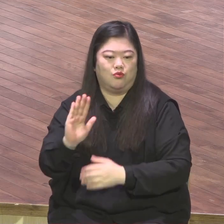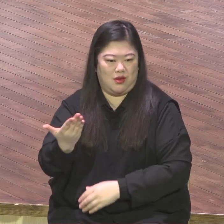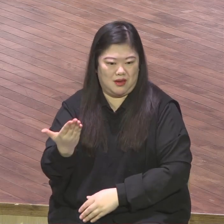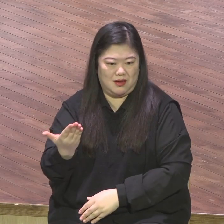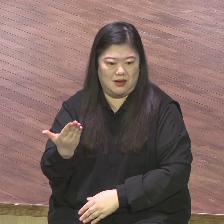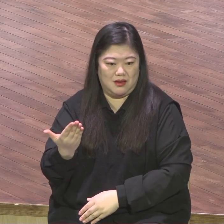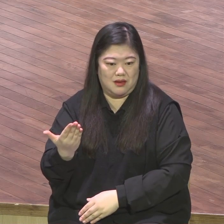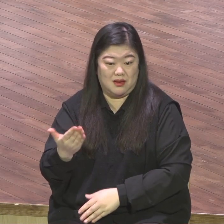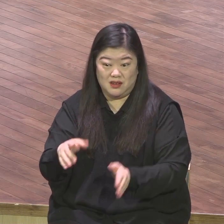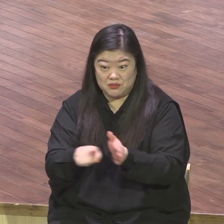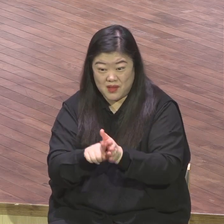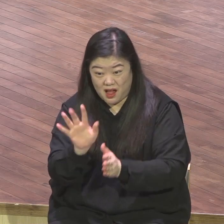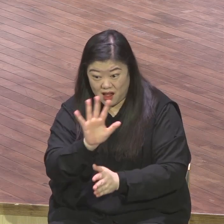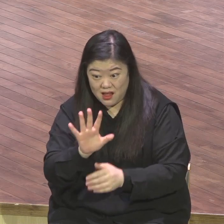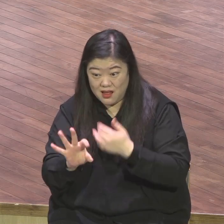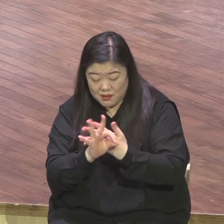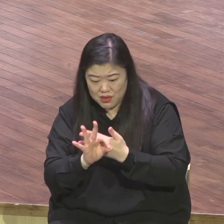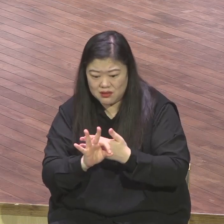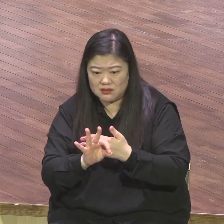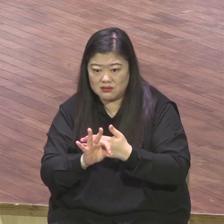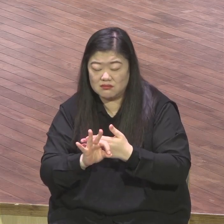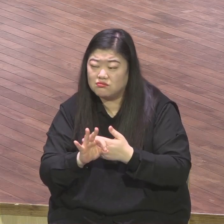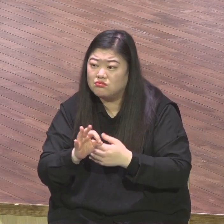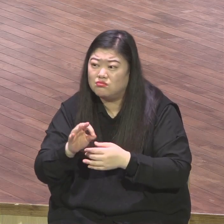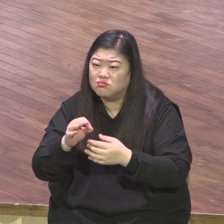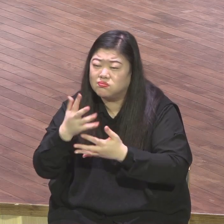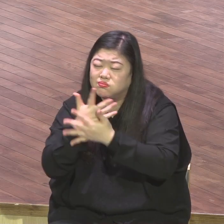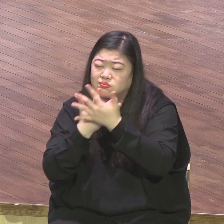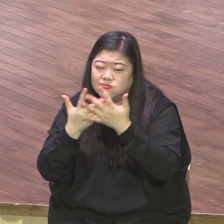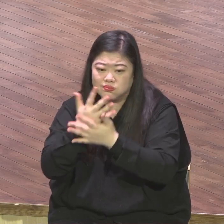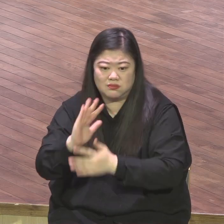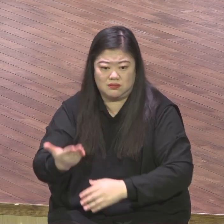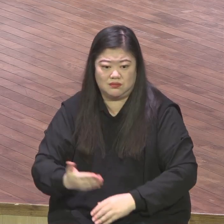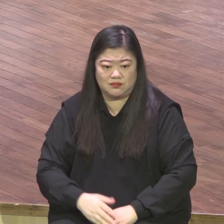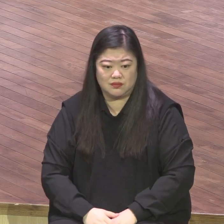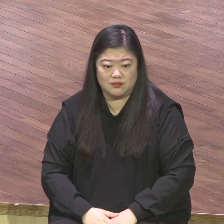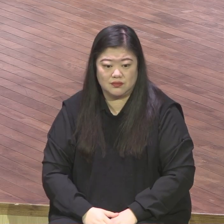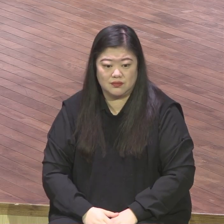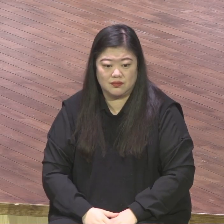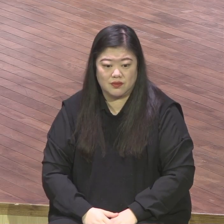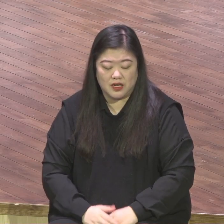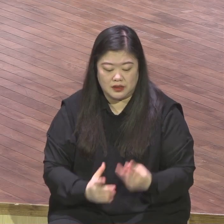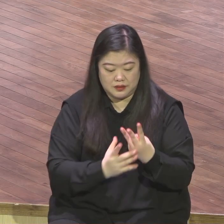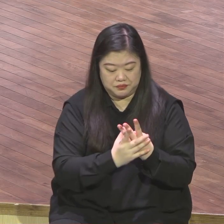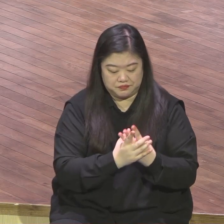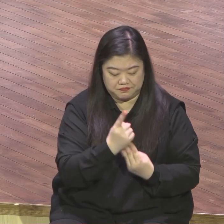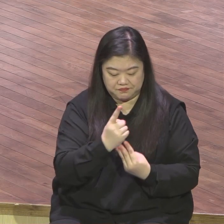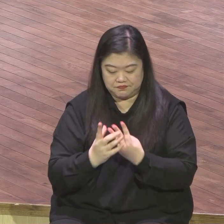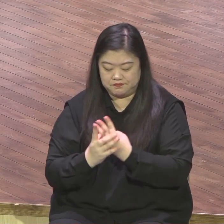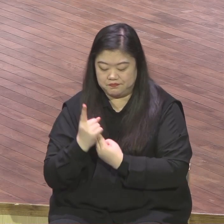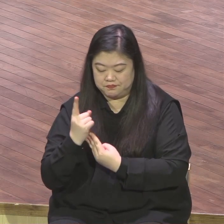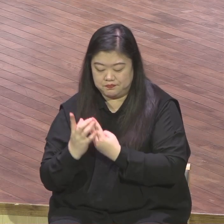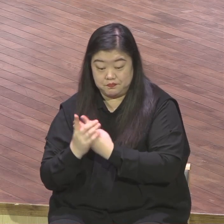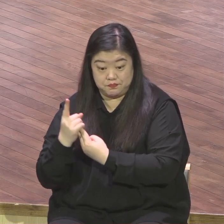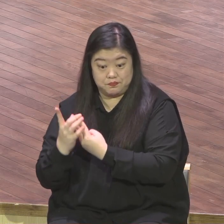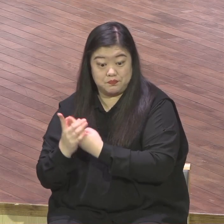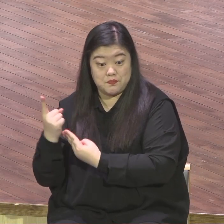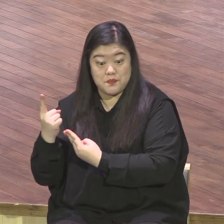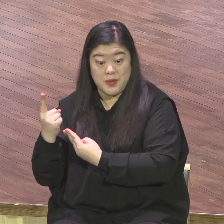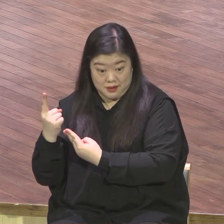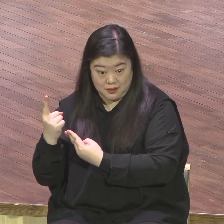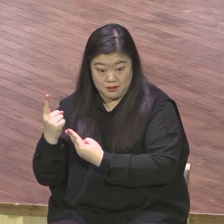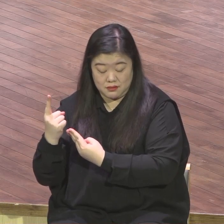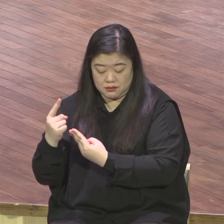4천망대 운동입니다. 3.1조 4천망대 운동. 3.1조 짜라. 3.1조 짜는 거예요 그냥.